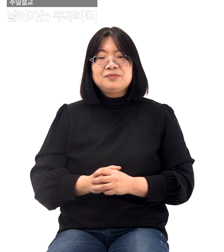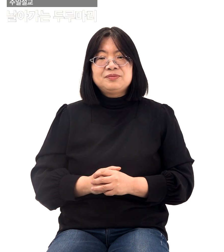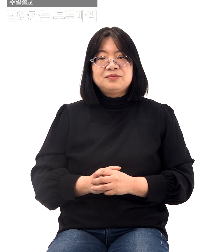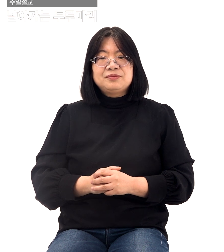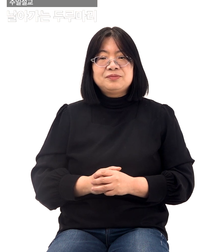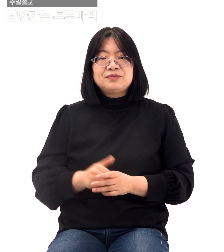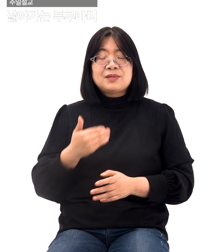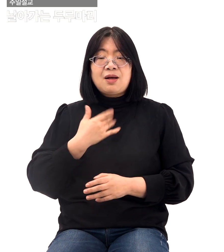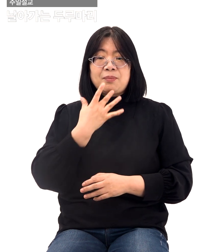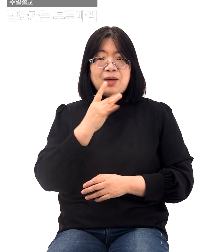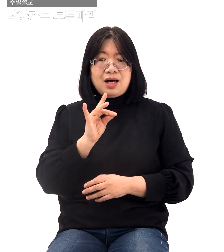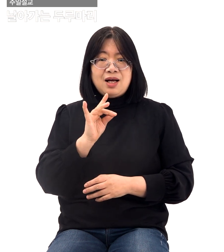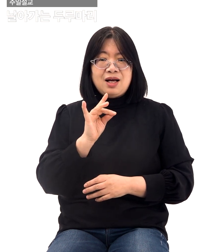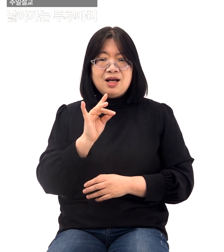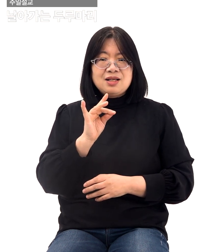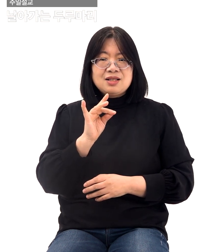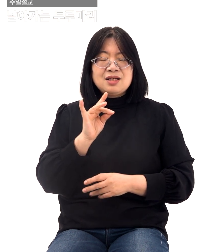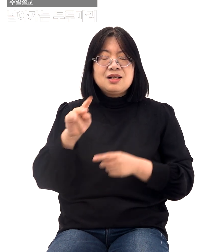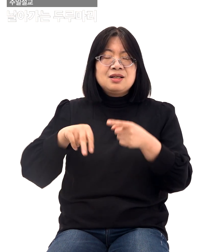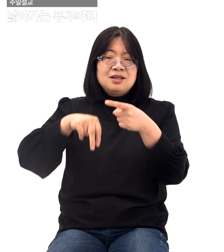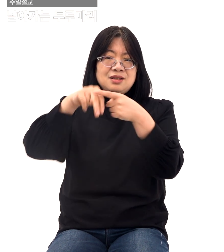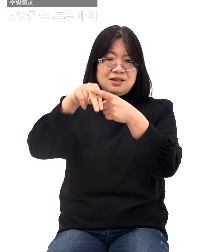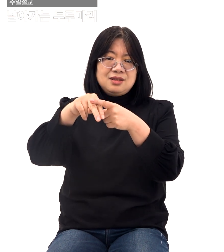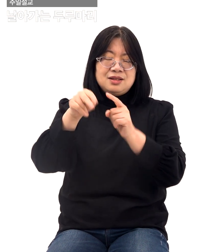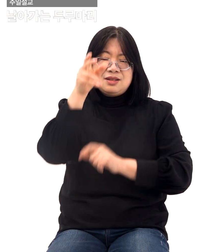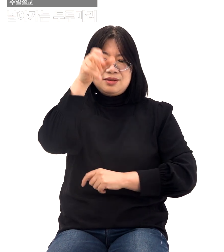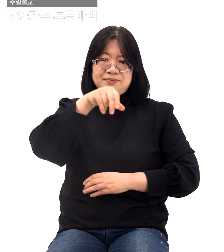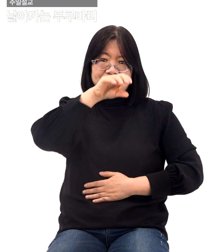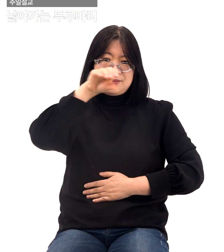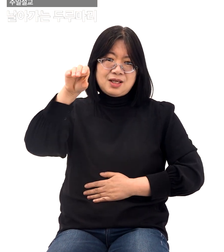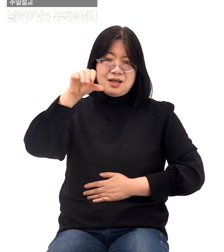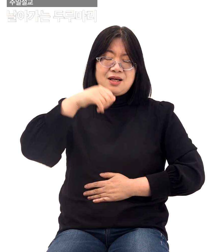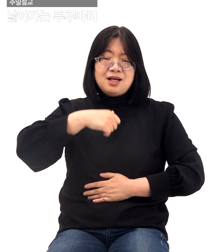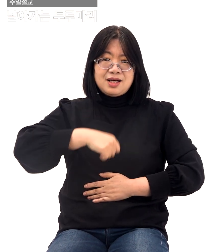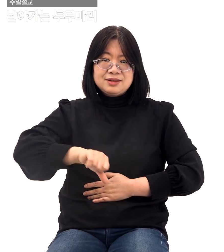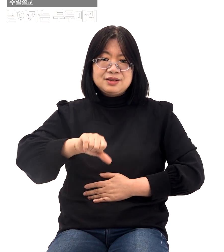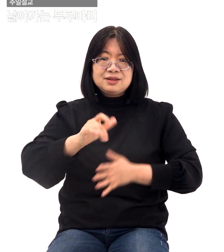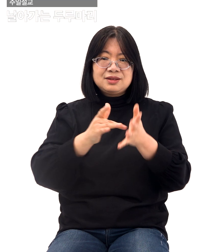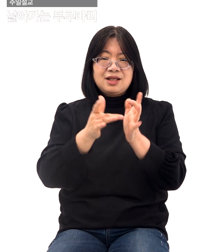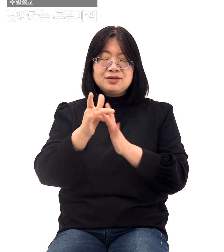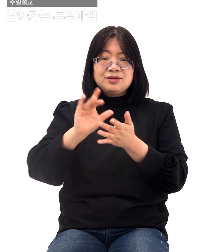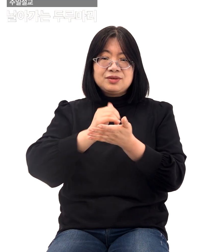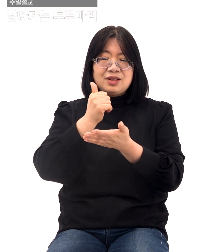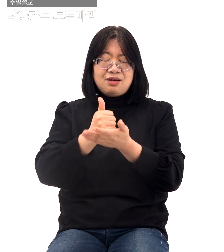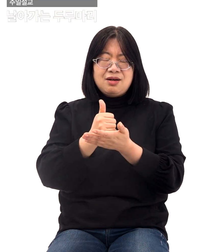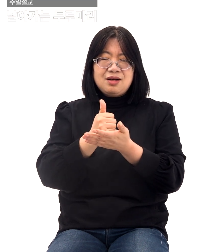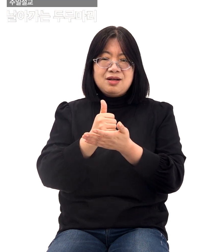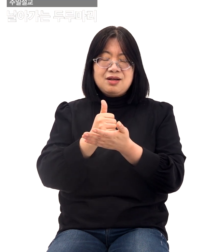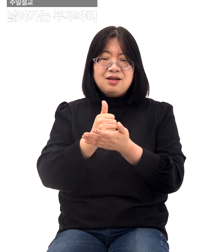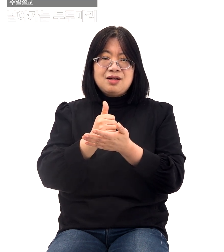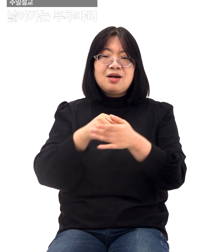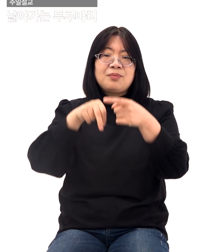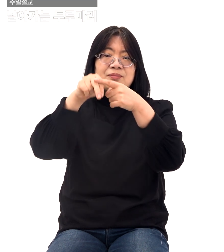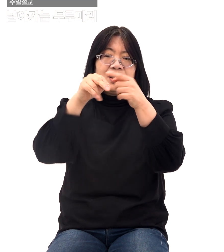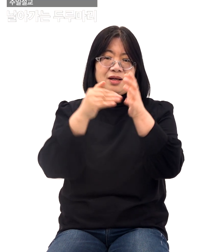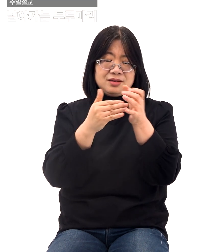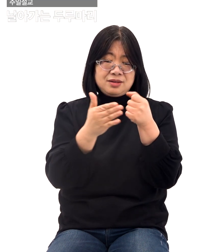내가 마땅히 매달려야 될 십자가에 아들 예수 그리스도를